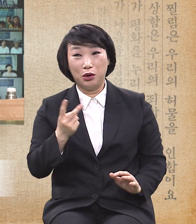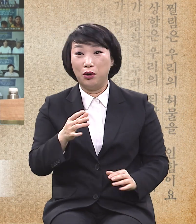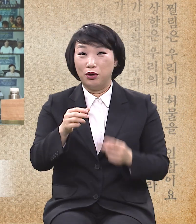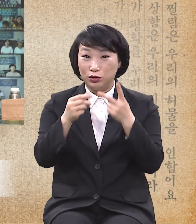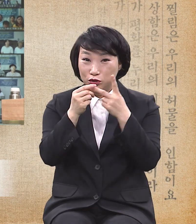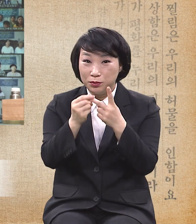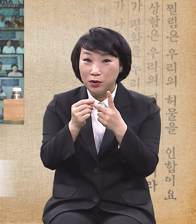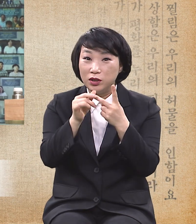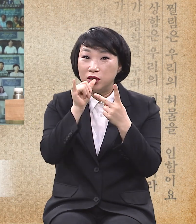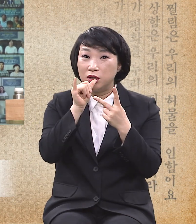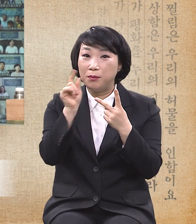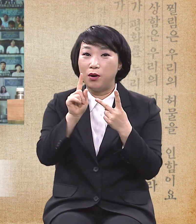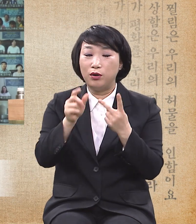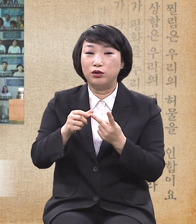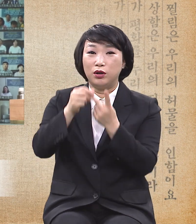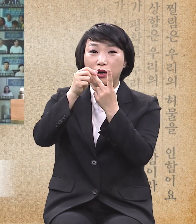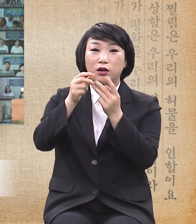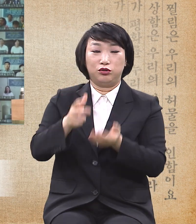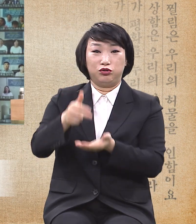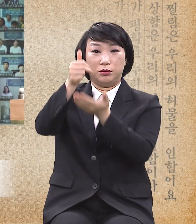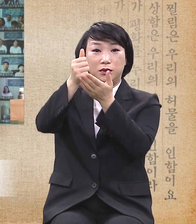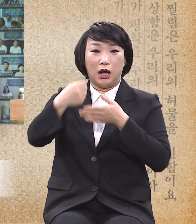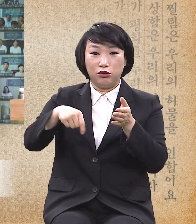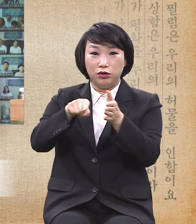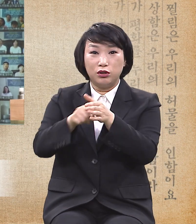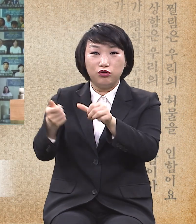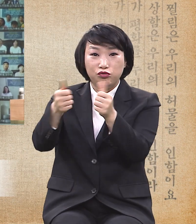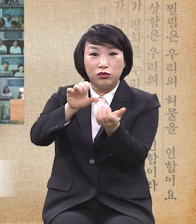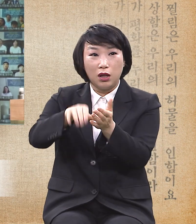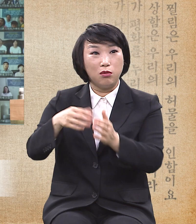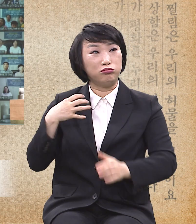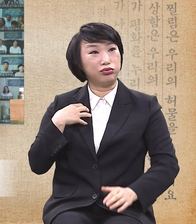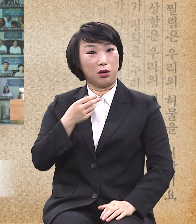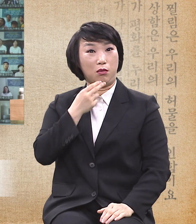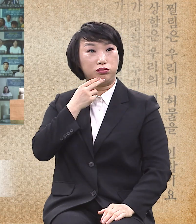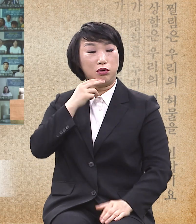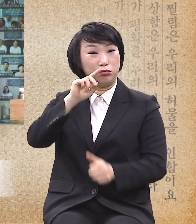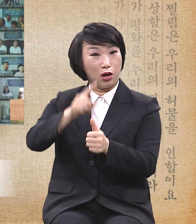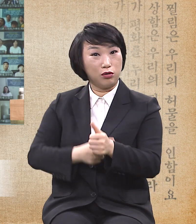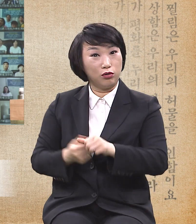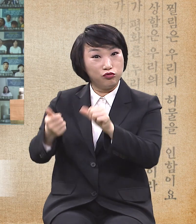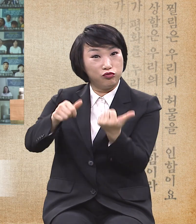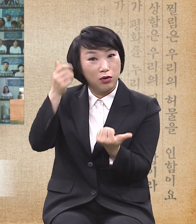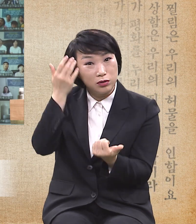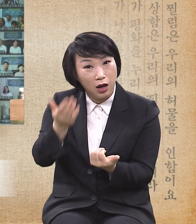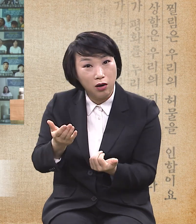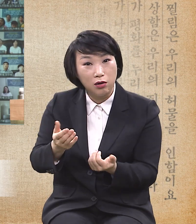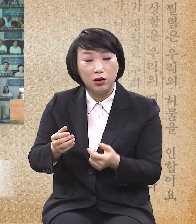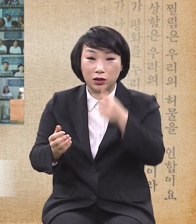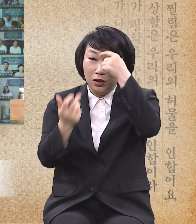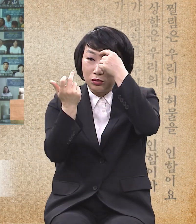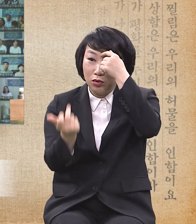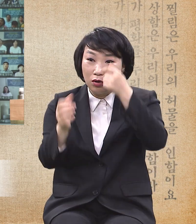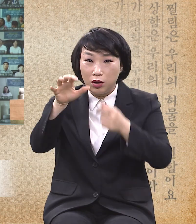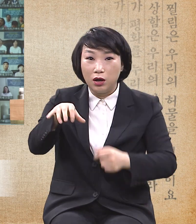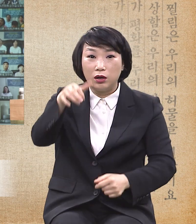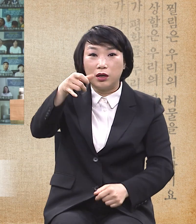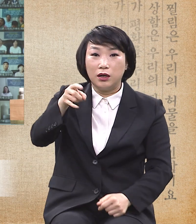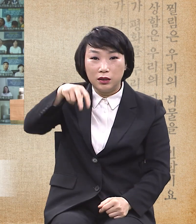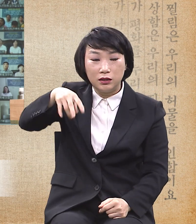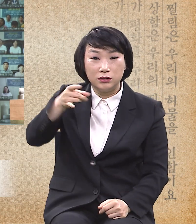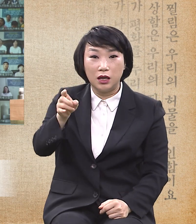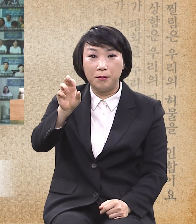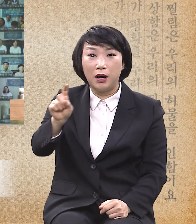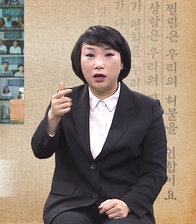두 번째, 주님이 나 위해 죽으실 때 부담 없이 죽으셨나? 응? 겟세마네 동산에서